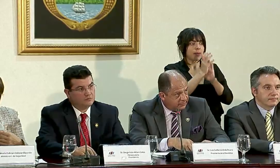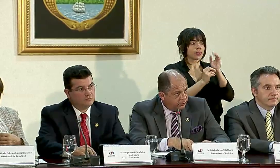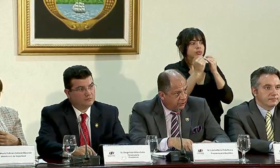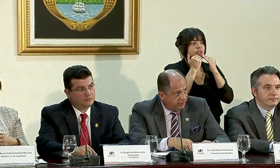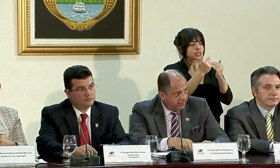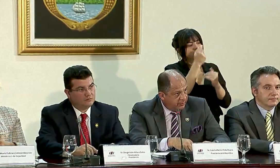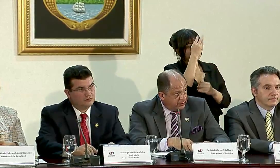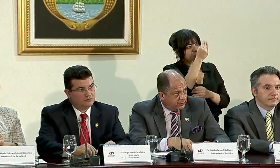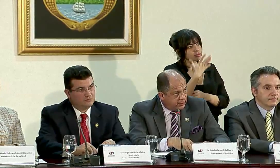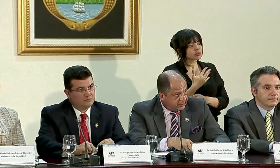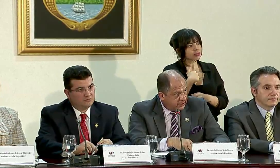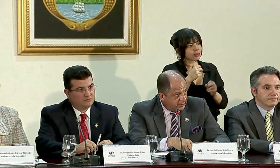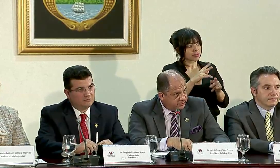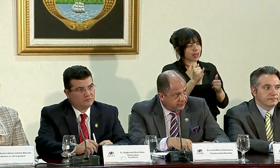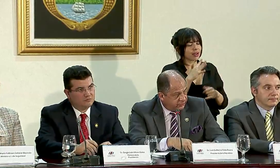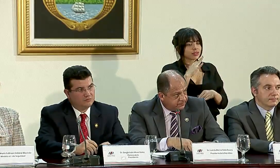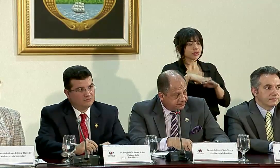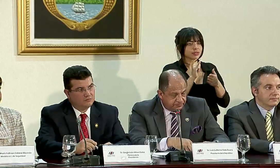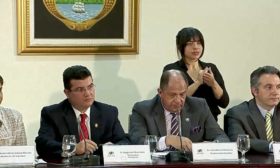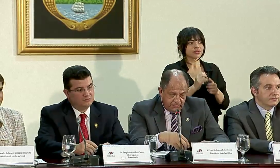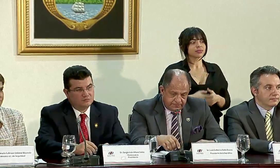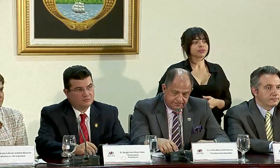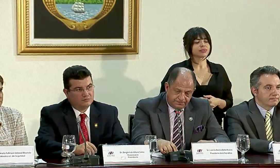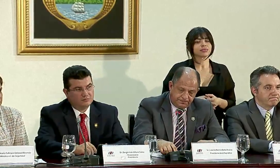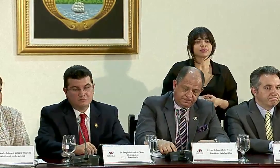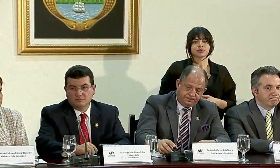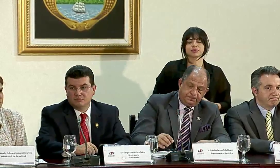Muchas gracias por haberme permitido hacer esta expresión.